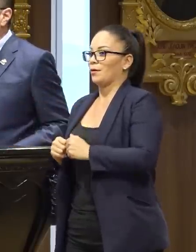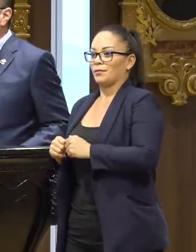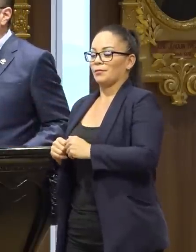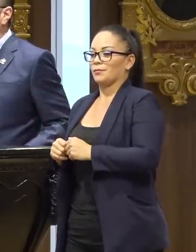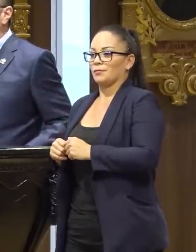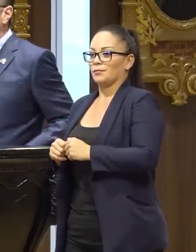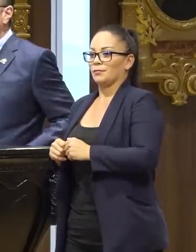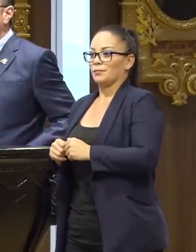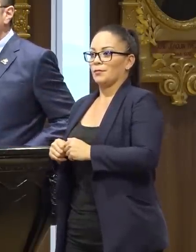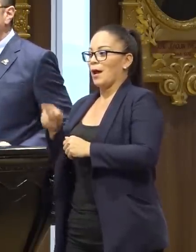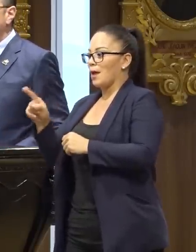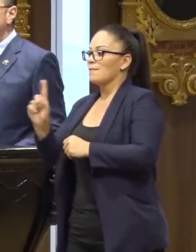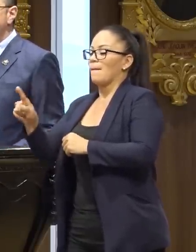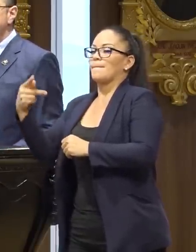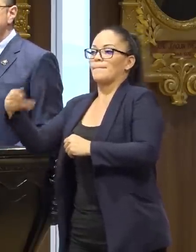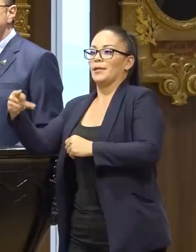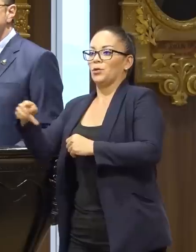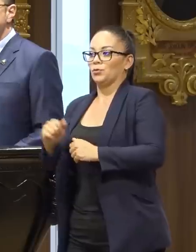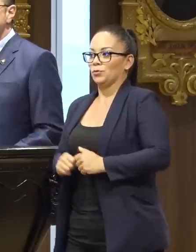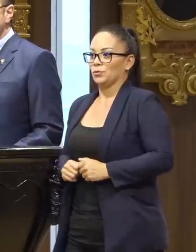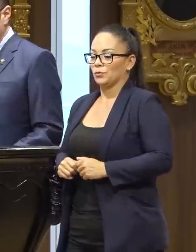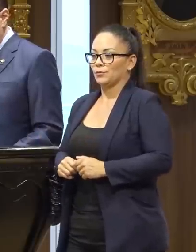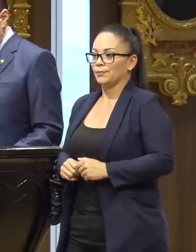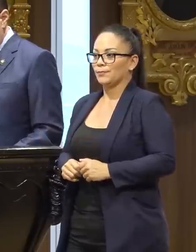se juegan la vida.